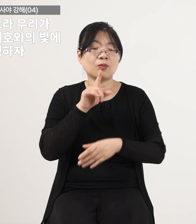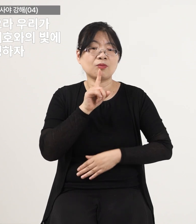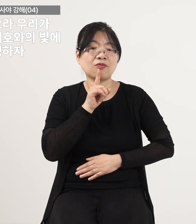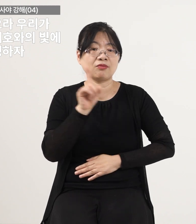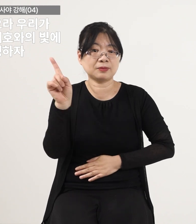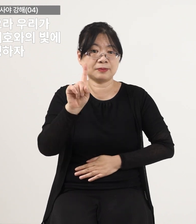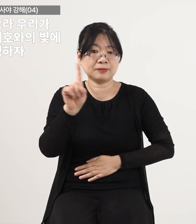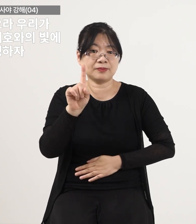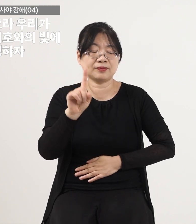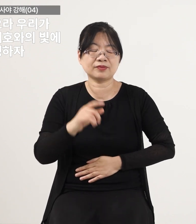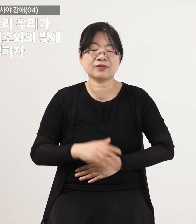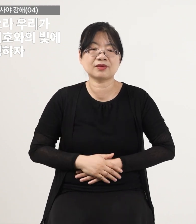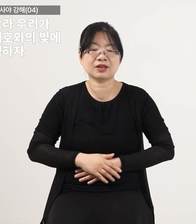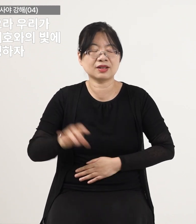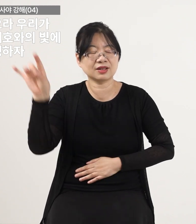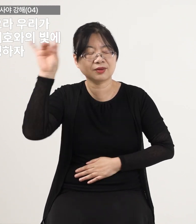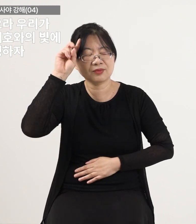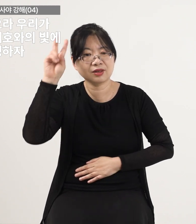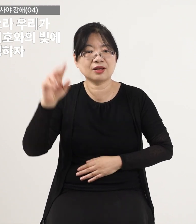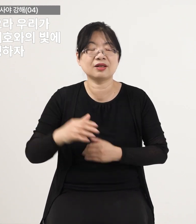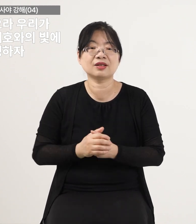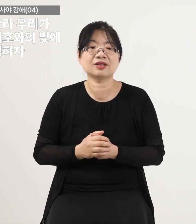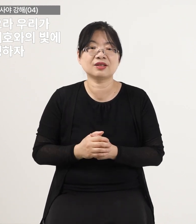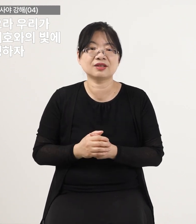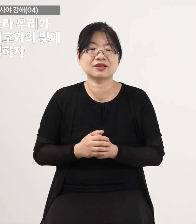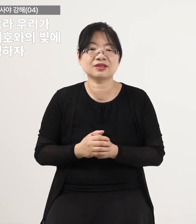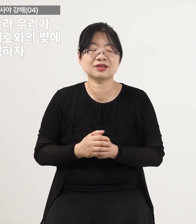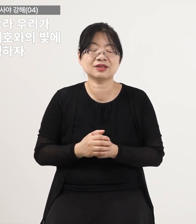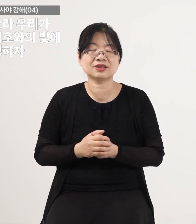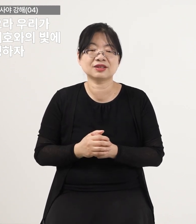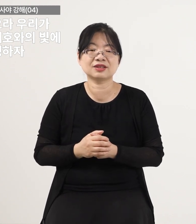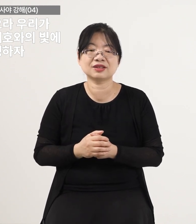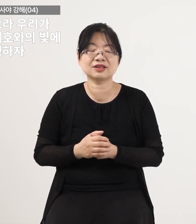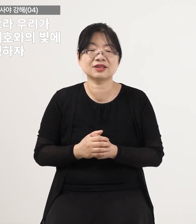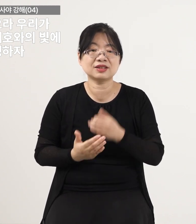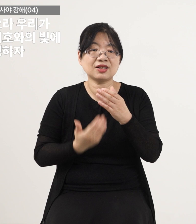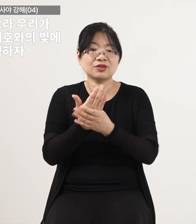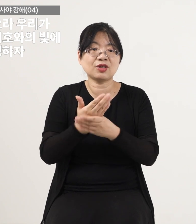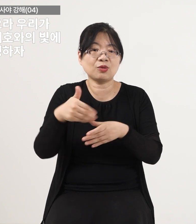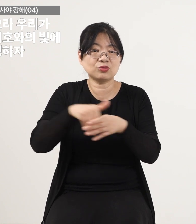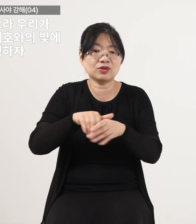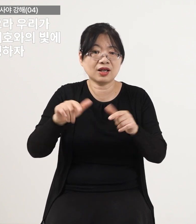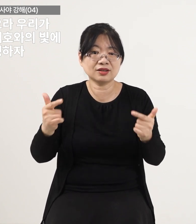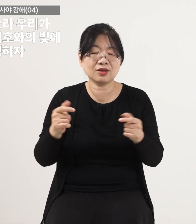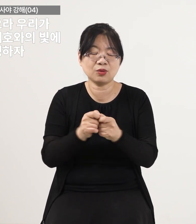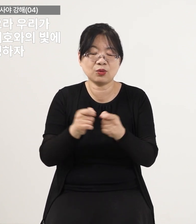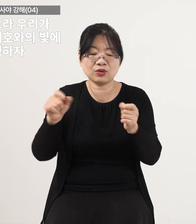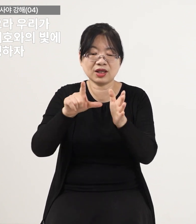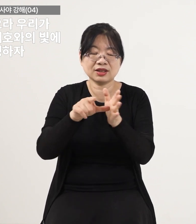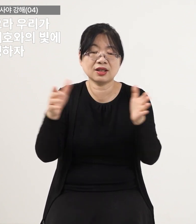것은 하루아침에 갑자기 떨어지는 게 문화가 아니에요. 오랜 세월